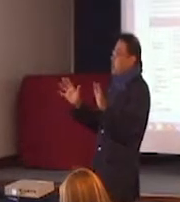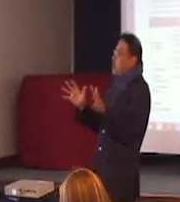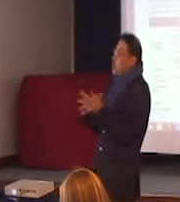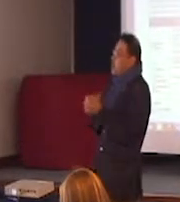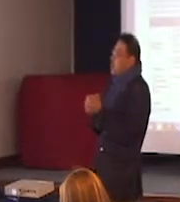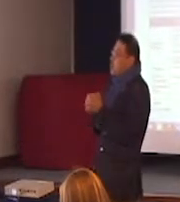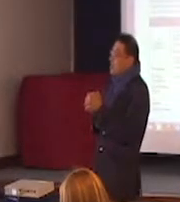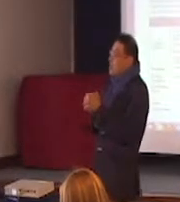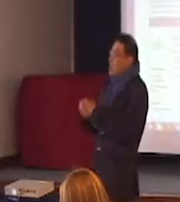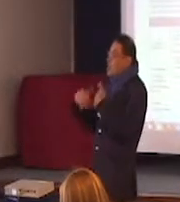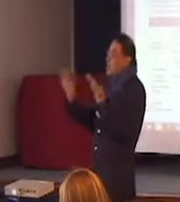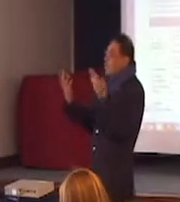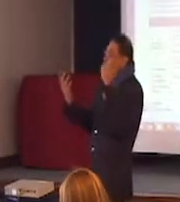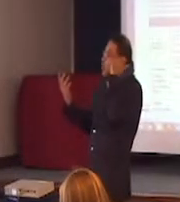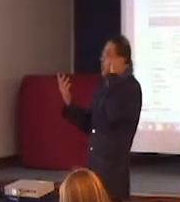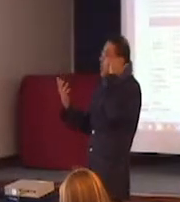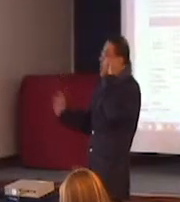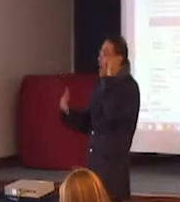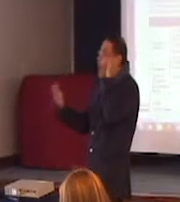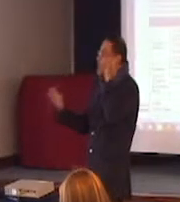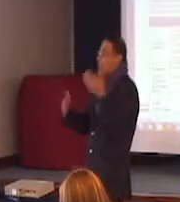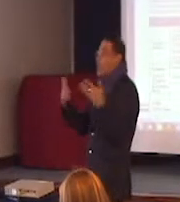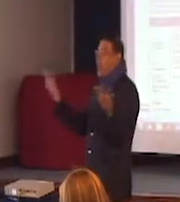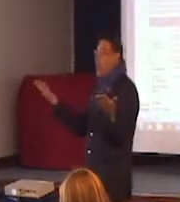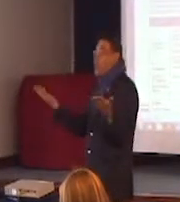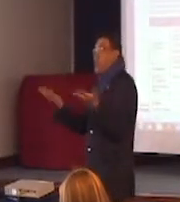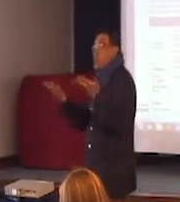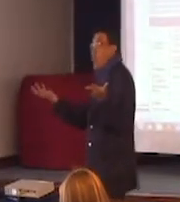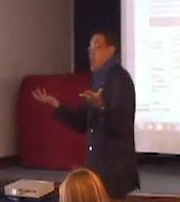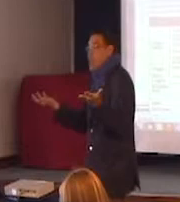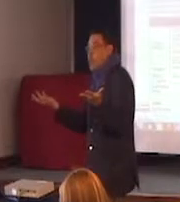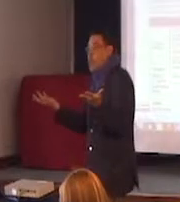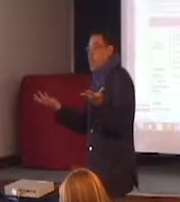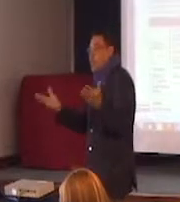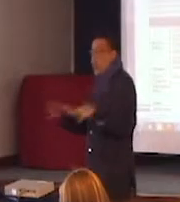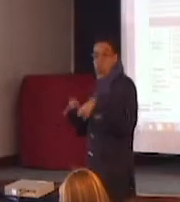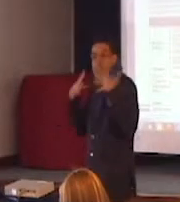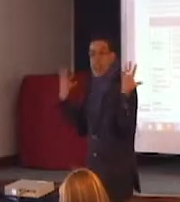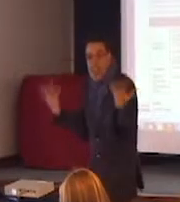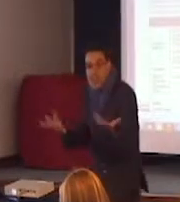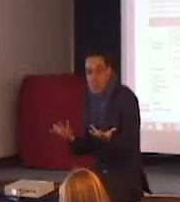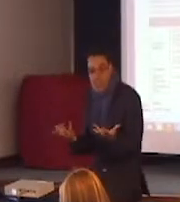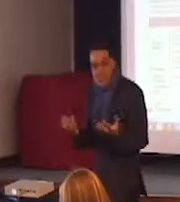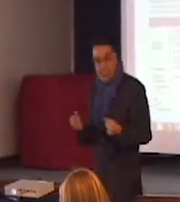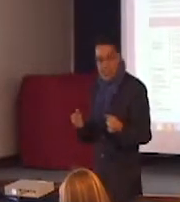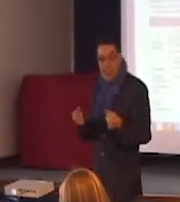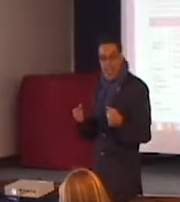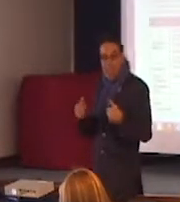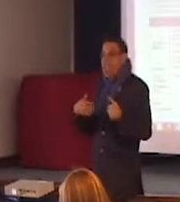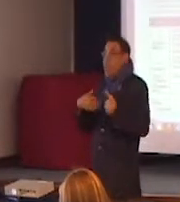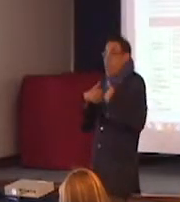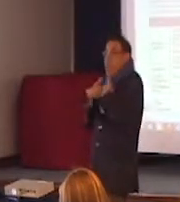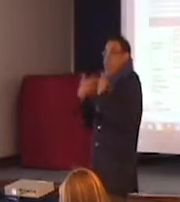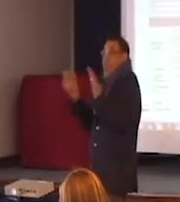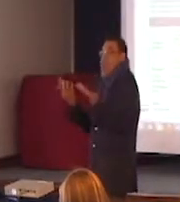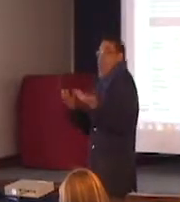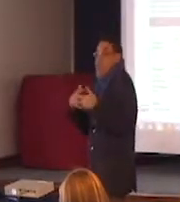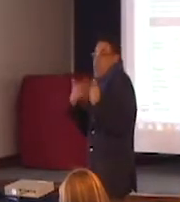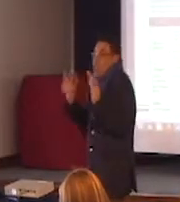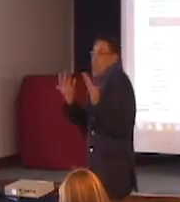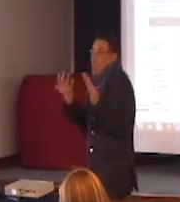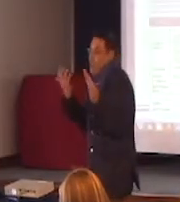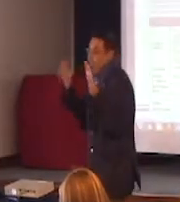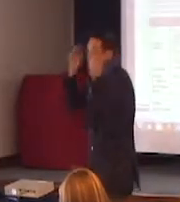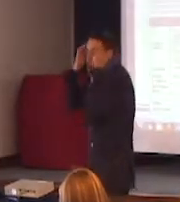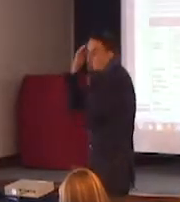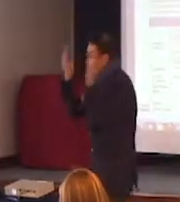momento nos vemos abocados, seamos de educación especial o no, nos vemos abocados a intentar comunicarnos con el niño, a generar unas estrategias